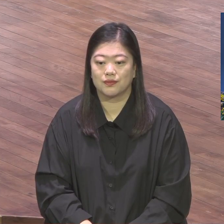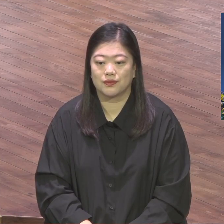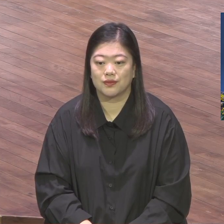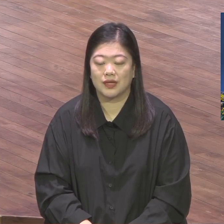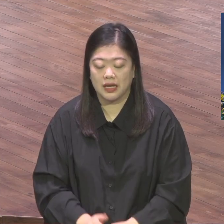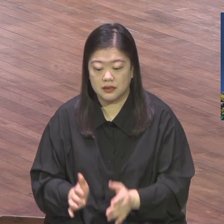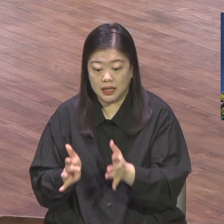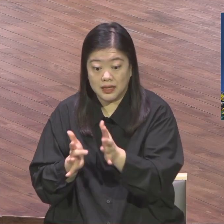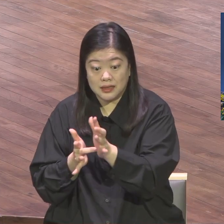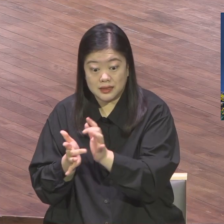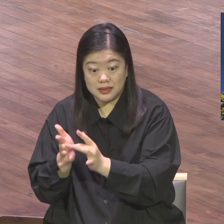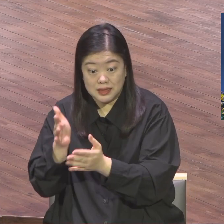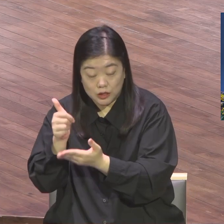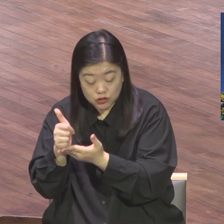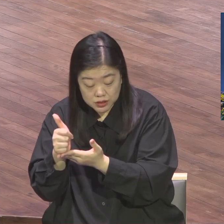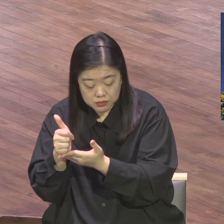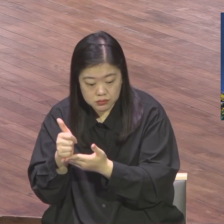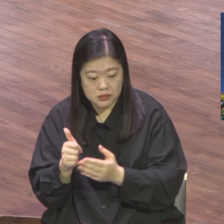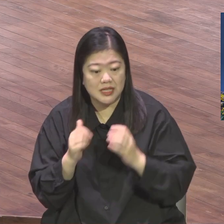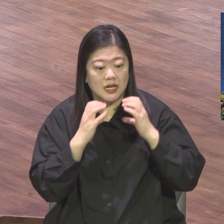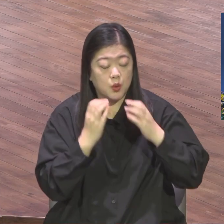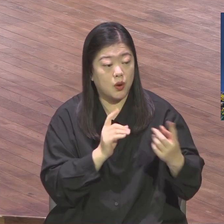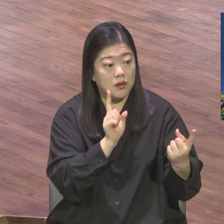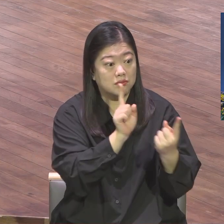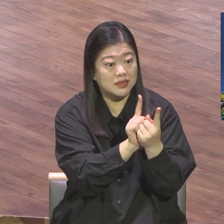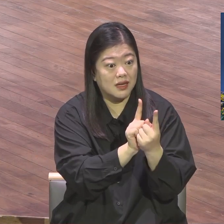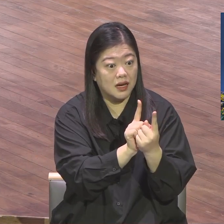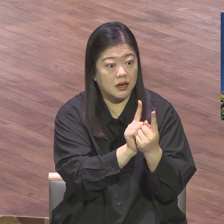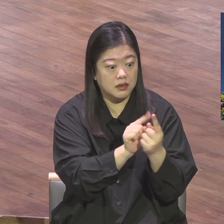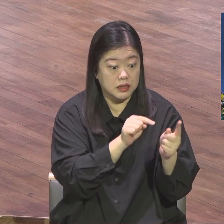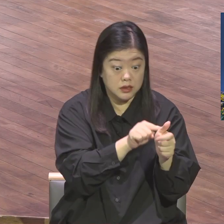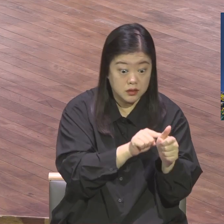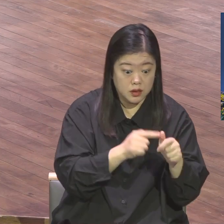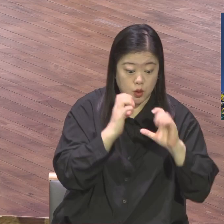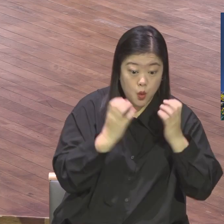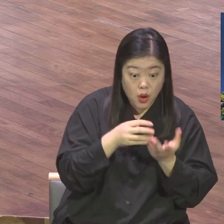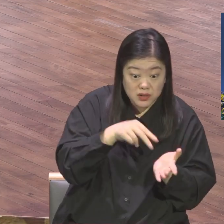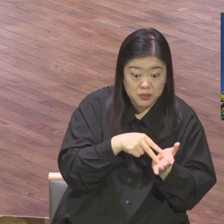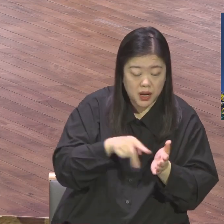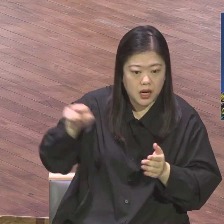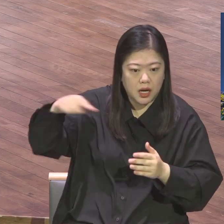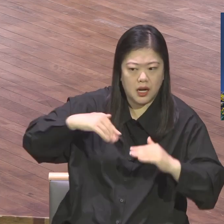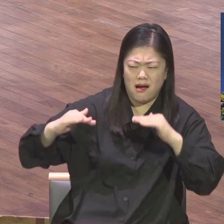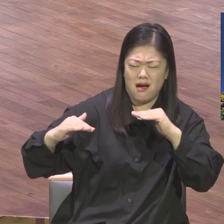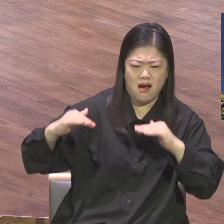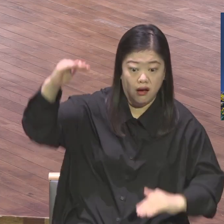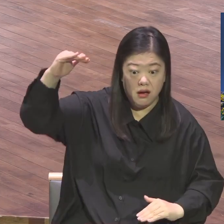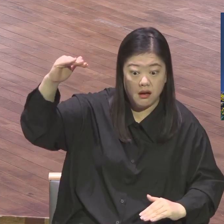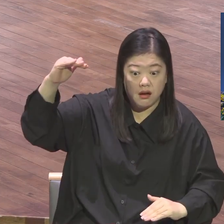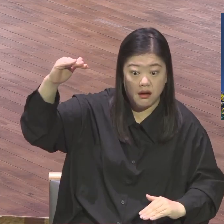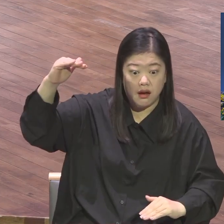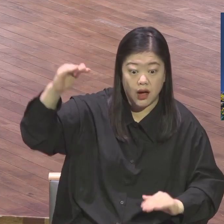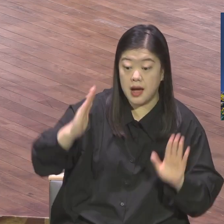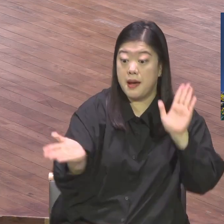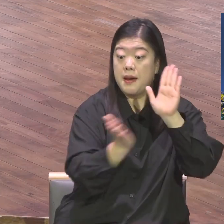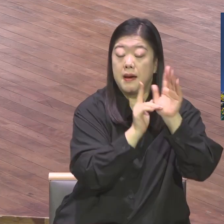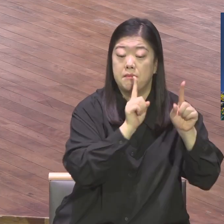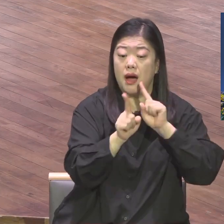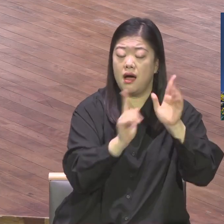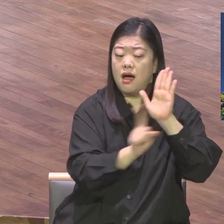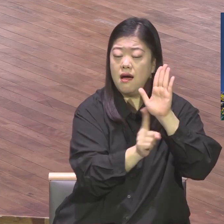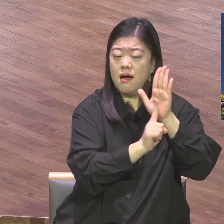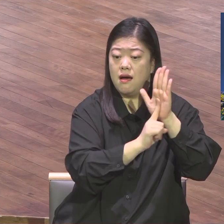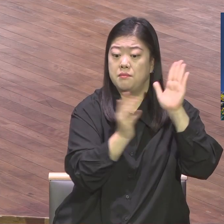요한에게 나와 물 세례를 받는 장면이 기록됐는데, 요한이 행했던 이 물